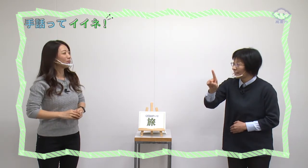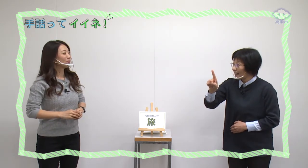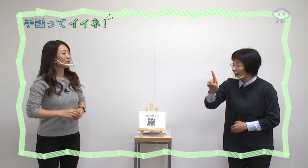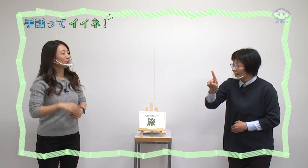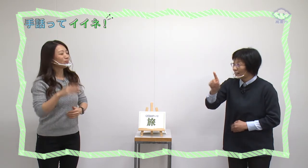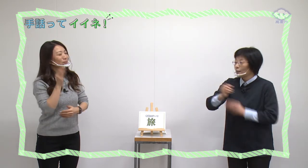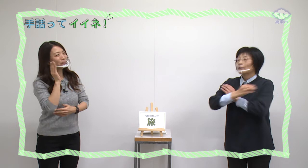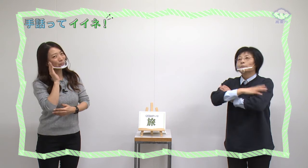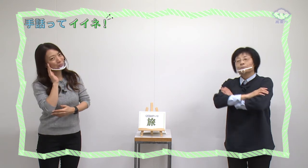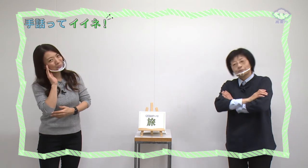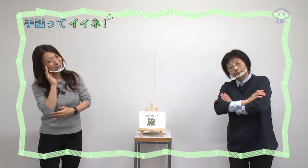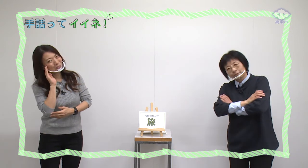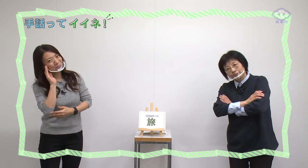か。